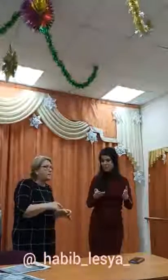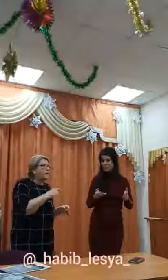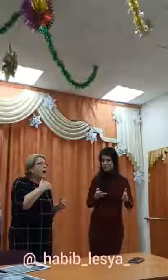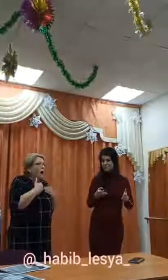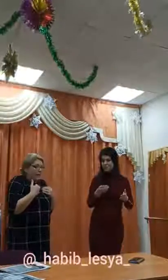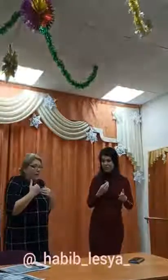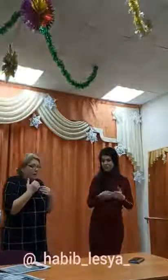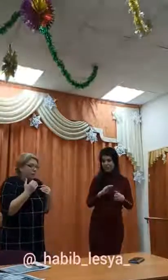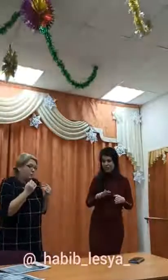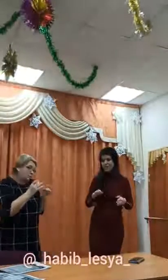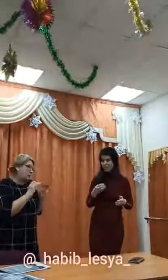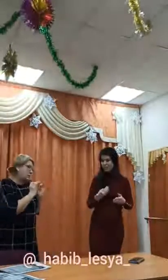А я за это?